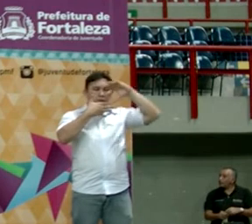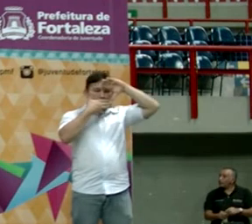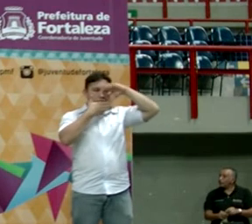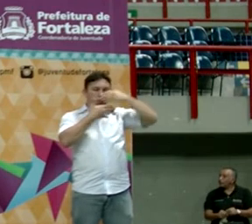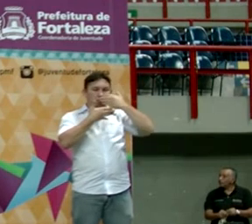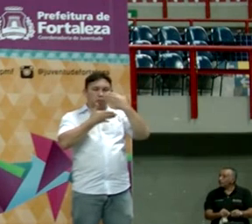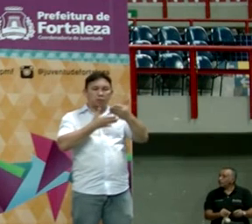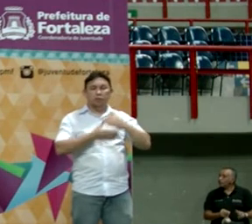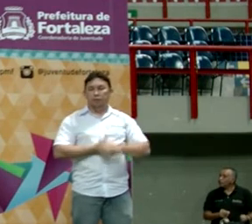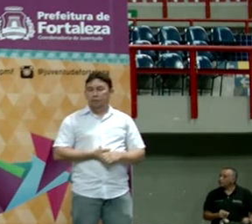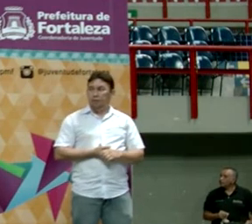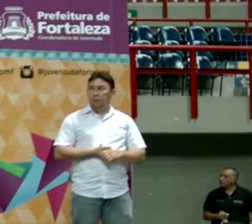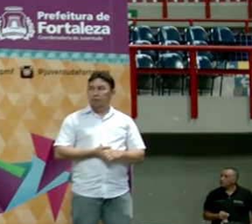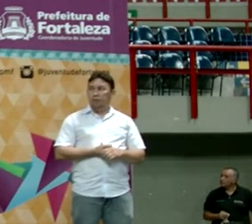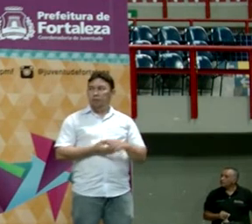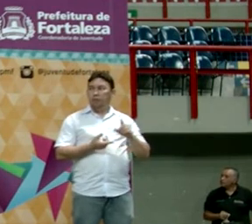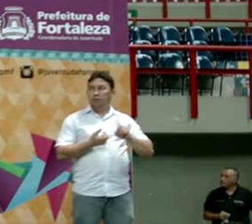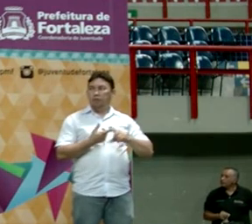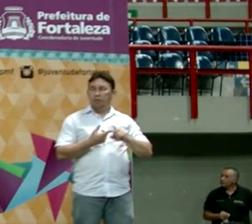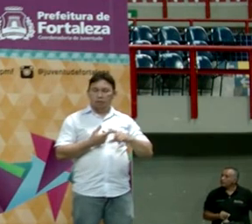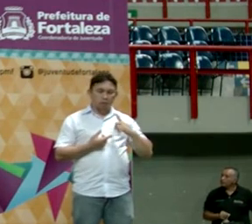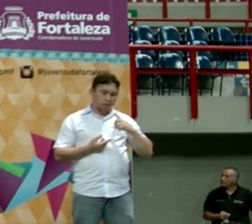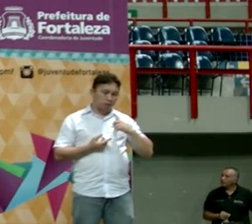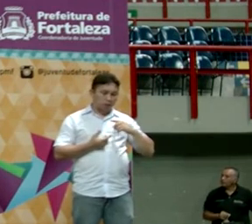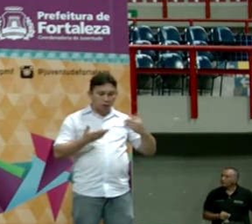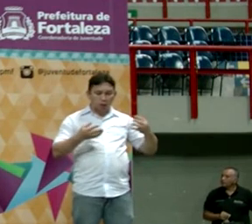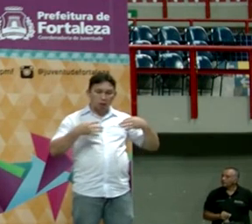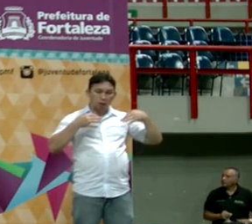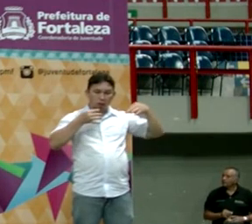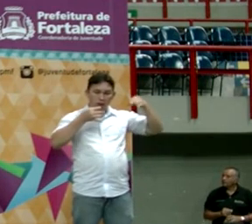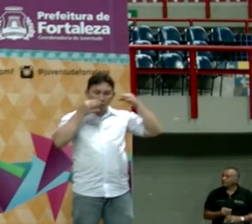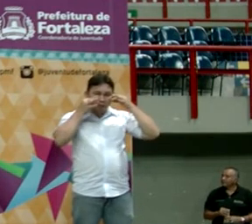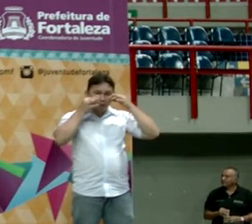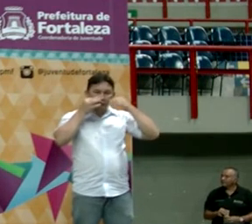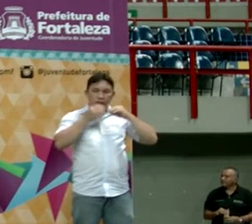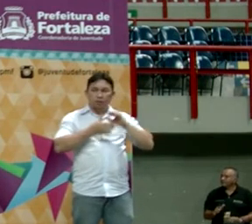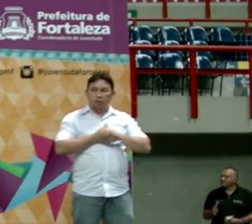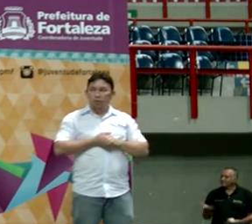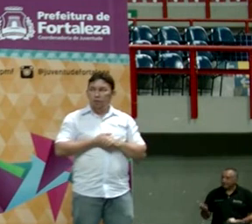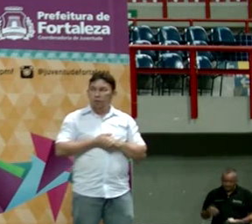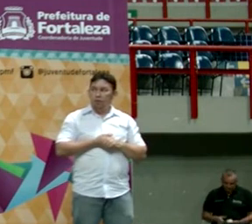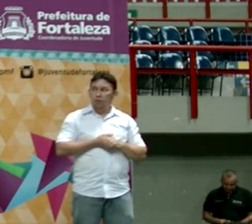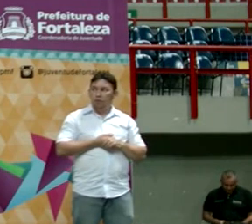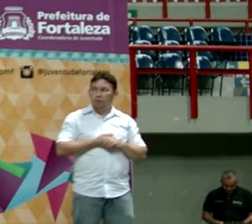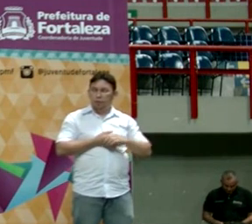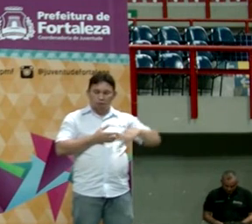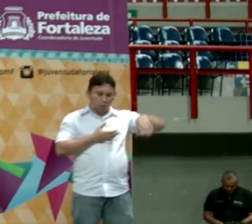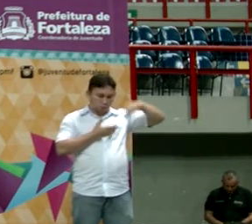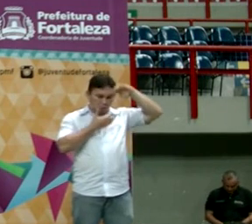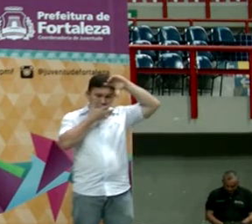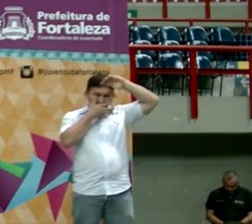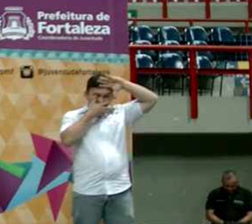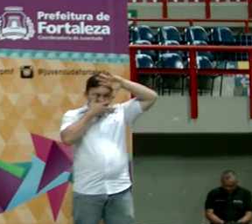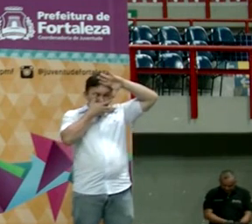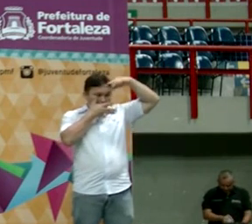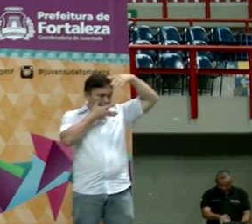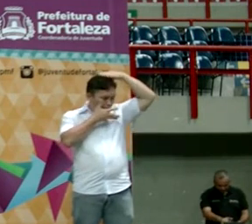fora. E tem aquele véu que é o niqab ou a burca que cobre